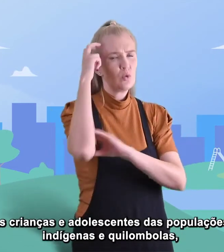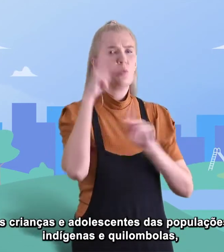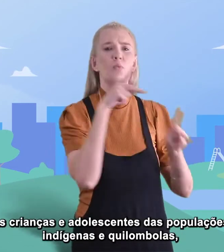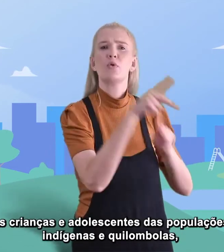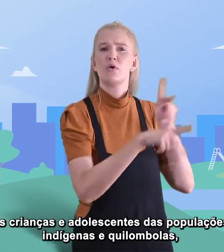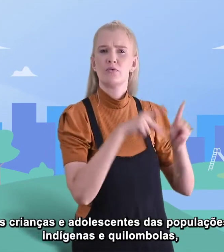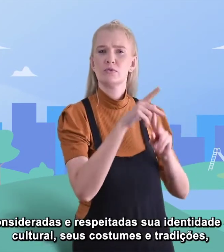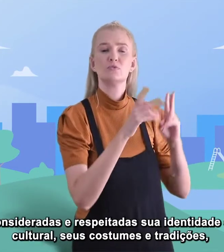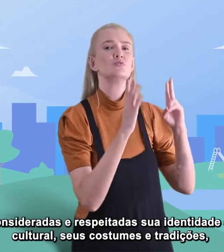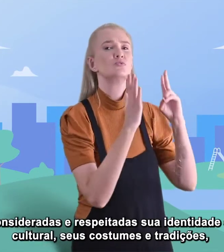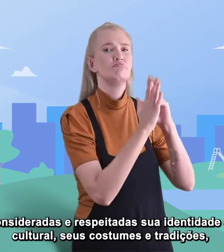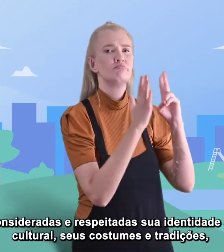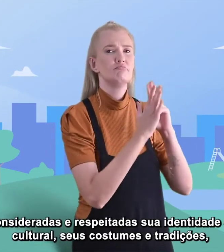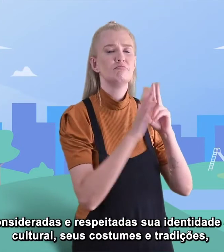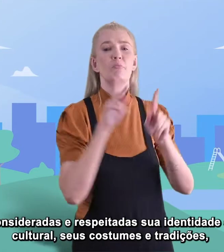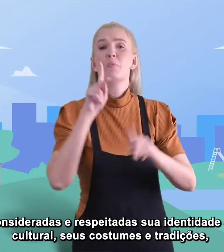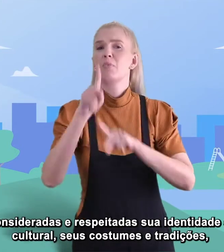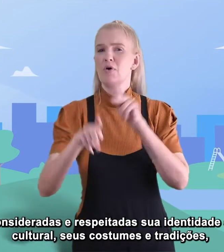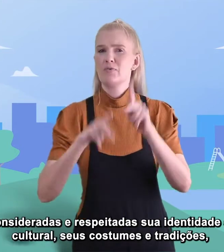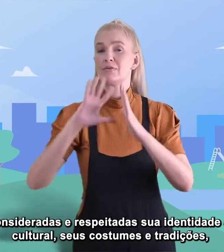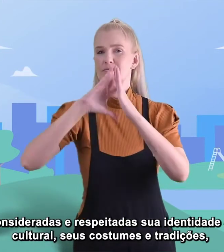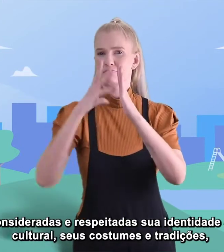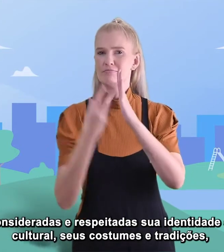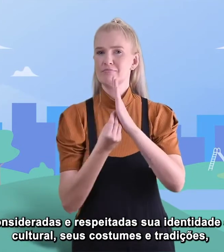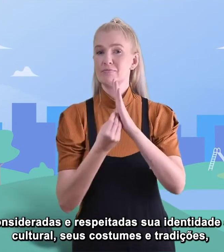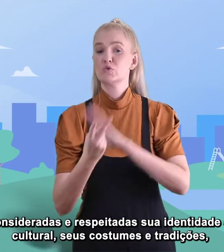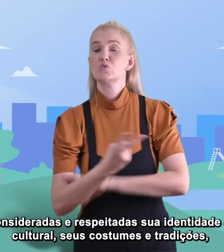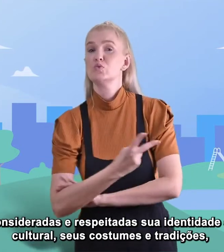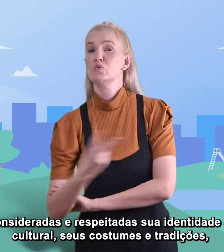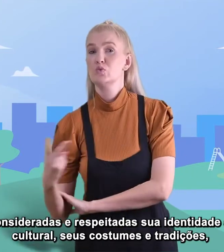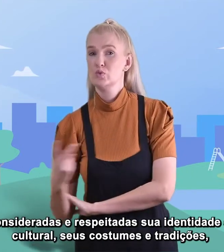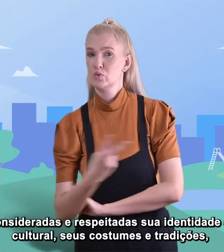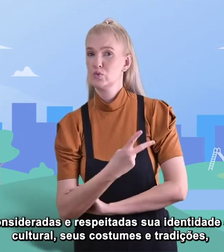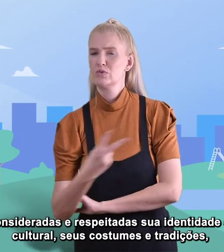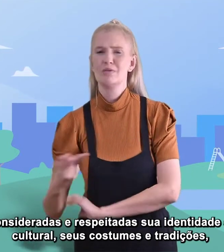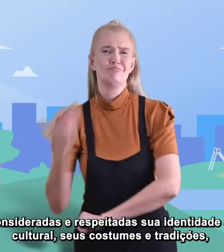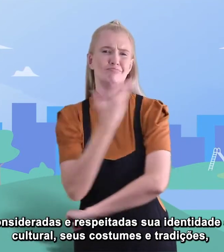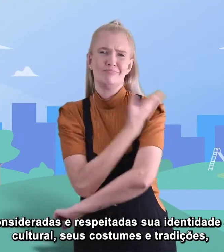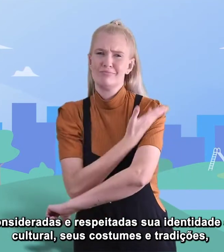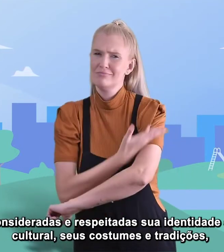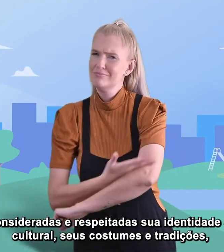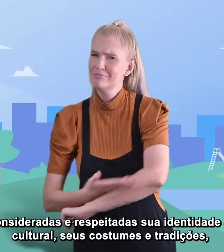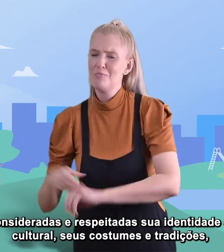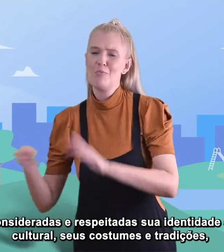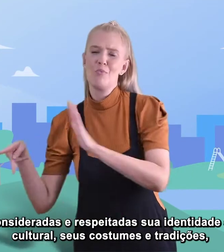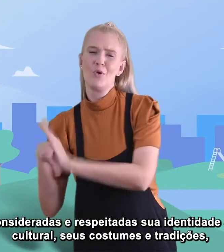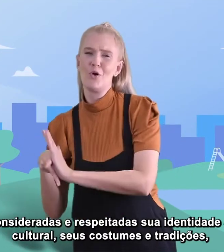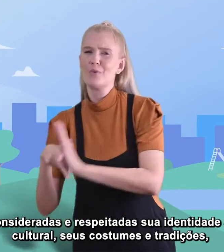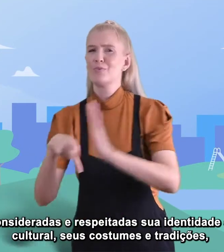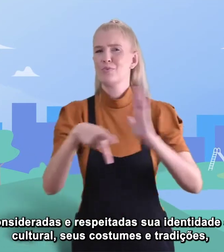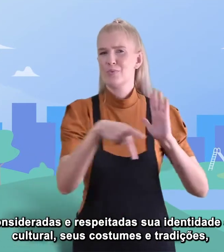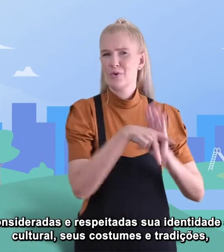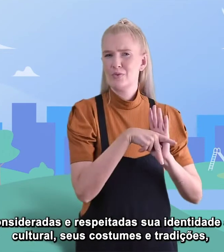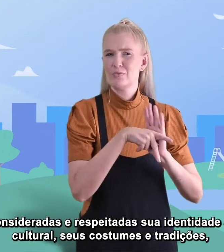quilombolas serão consideradas e respeitadas sua identidade social e cultural, seus costumes e